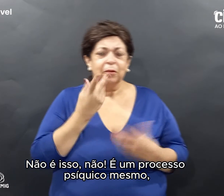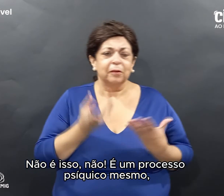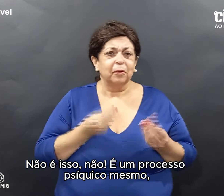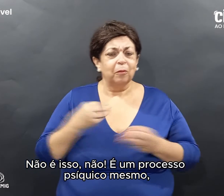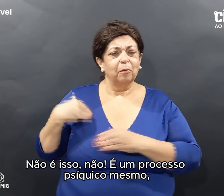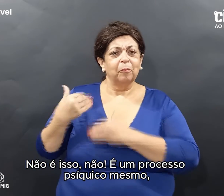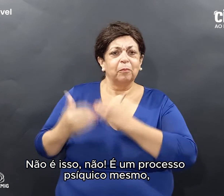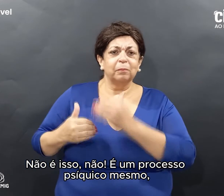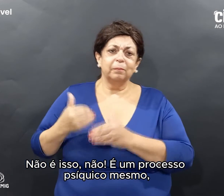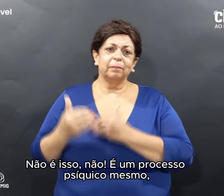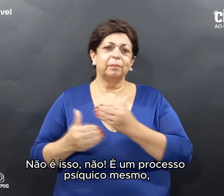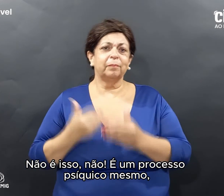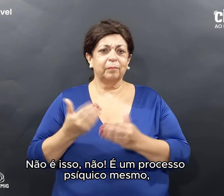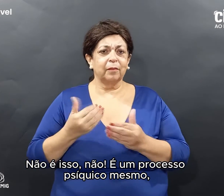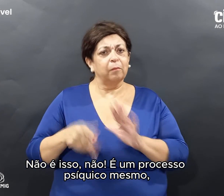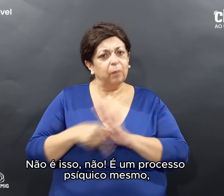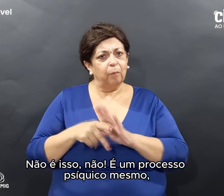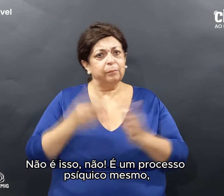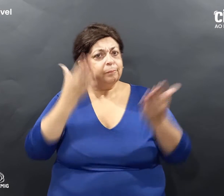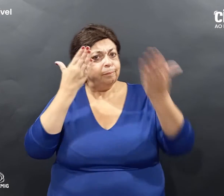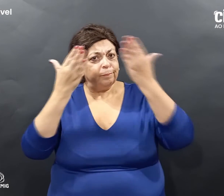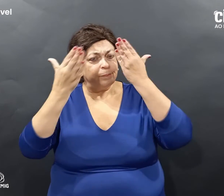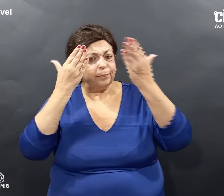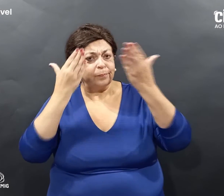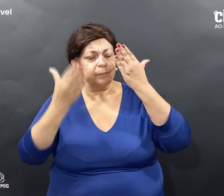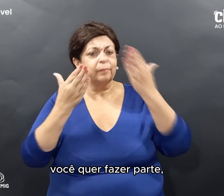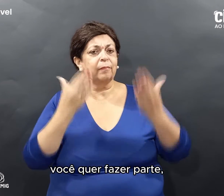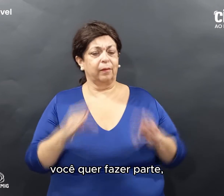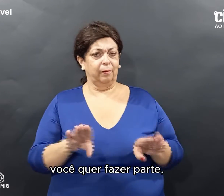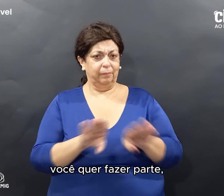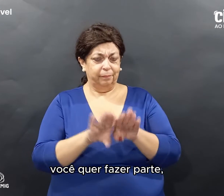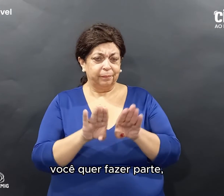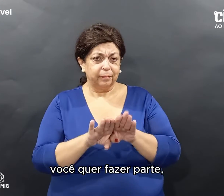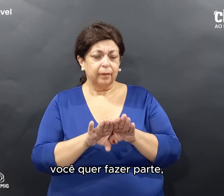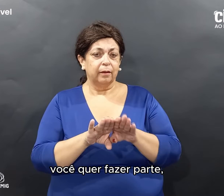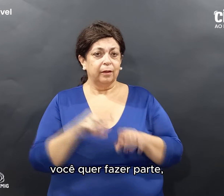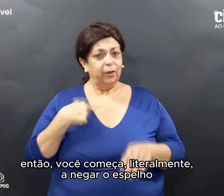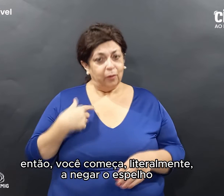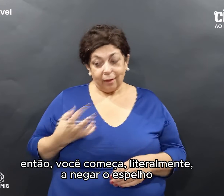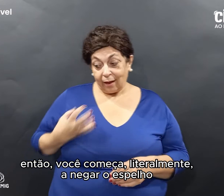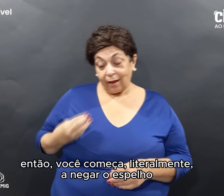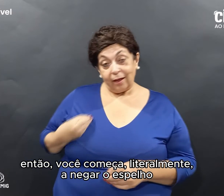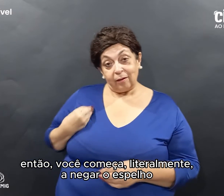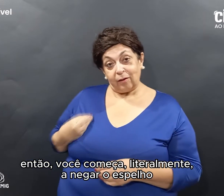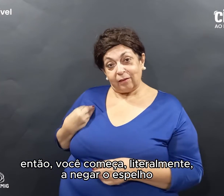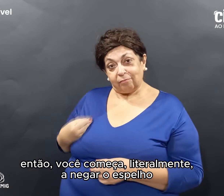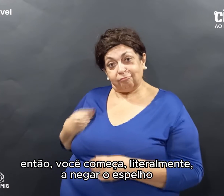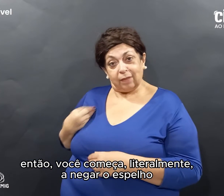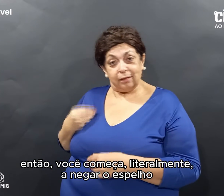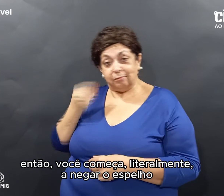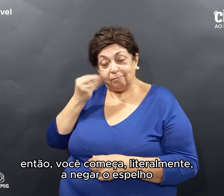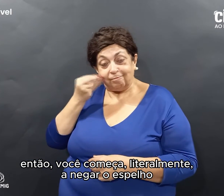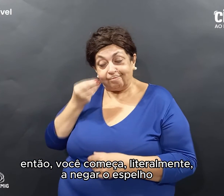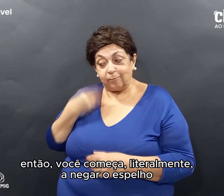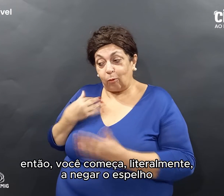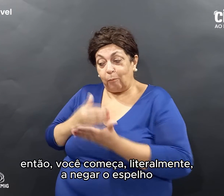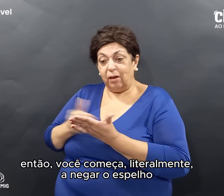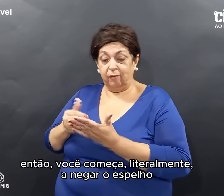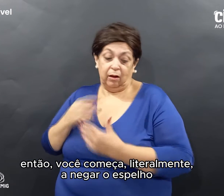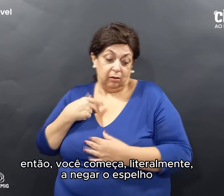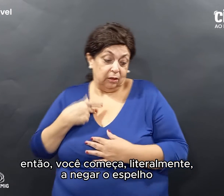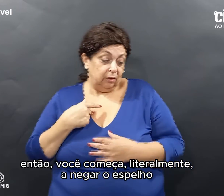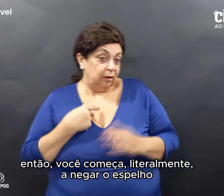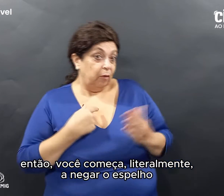É um processo psíquico mesmo, né? Você quer fazer parte, então você começa literalmente a